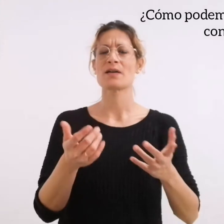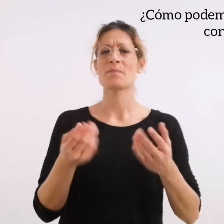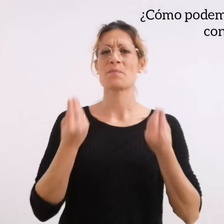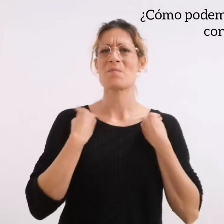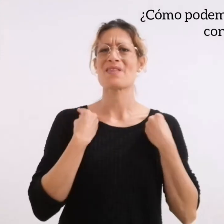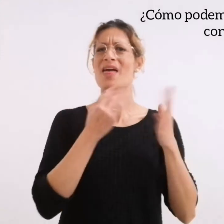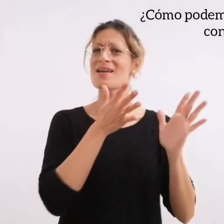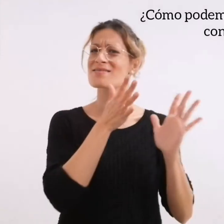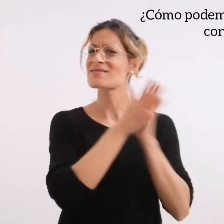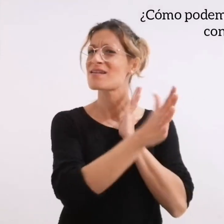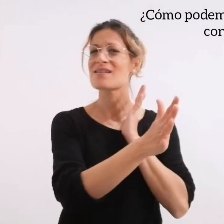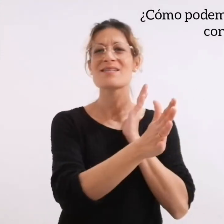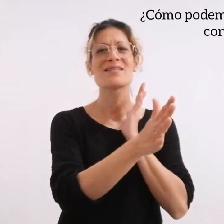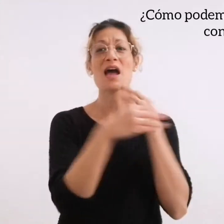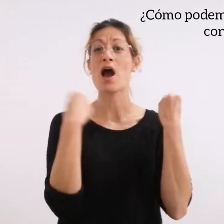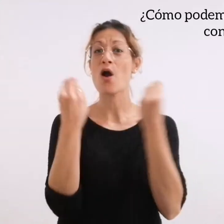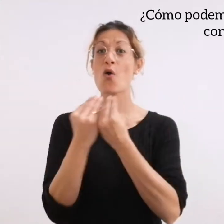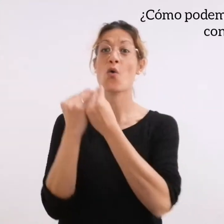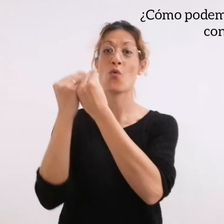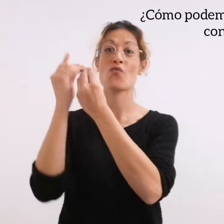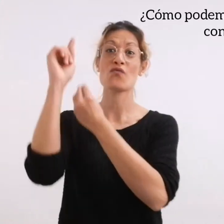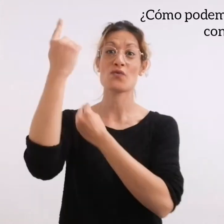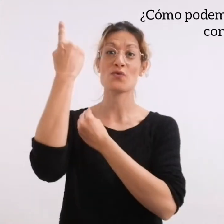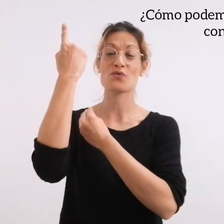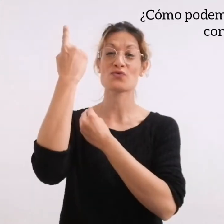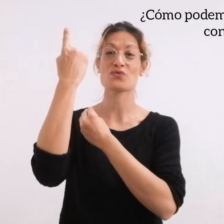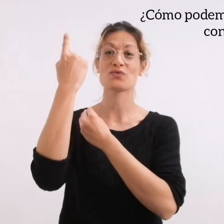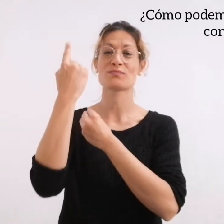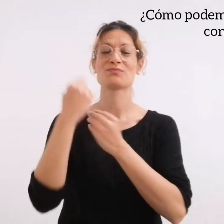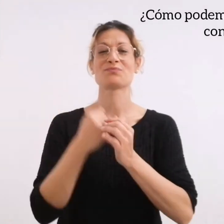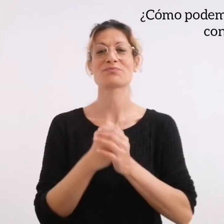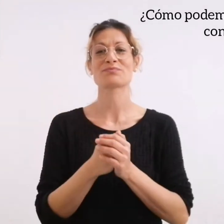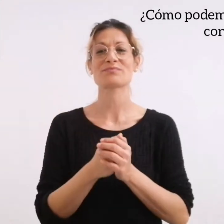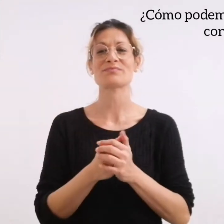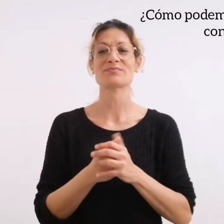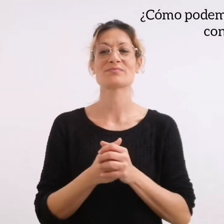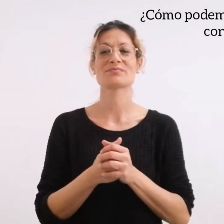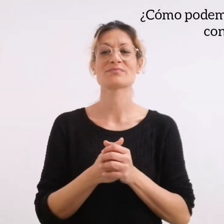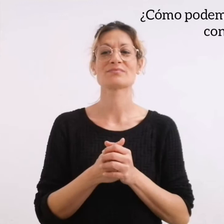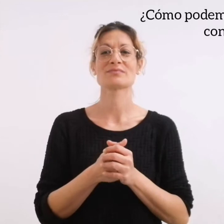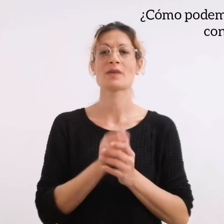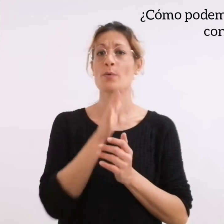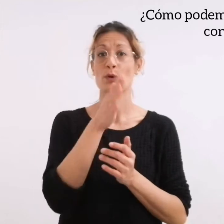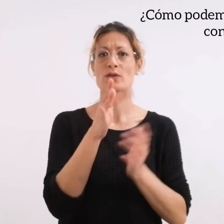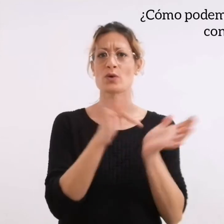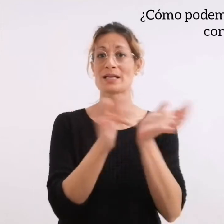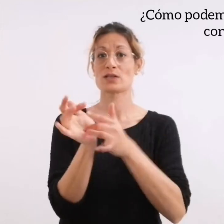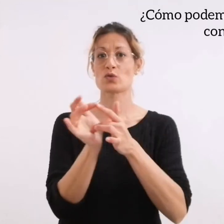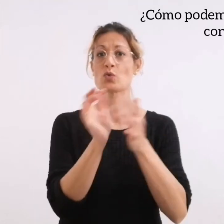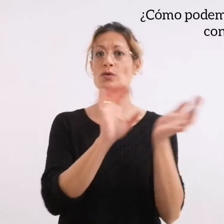Dios conforme Él nos creó. Por eso, Jesucristo es el camino.